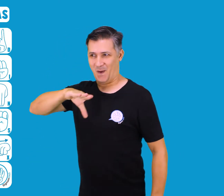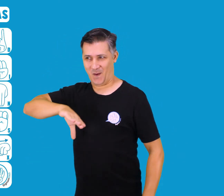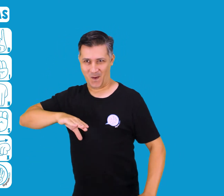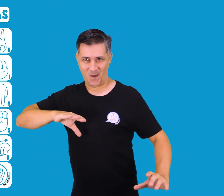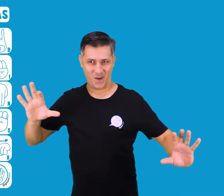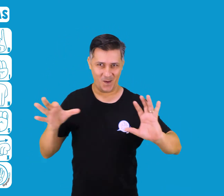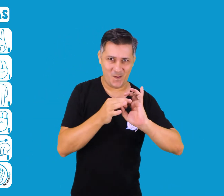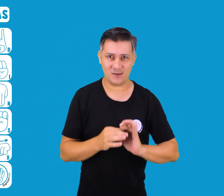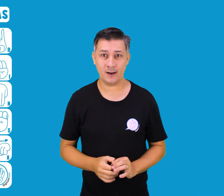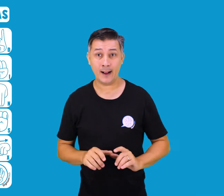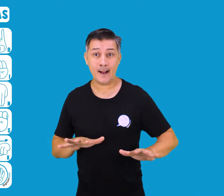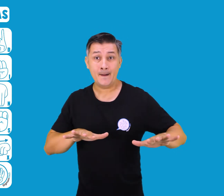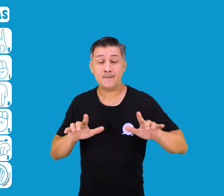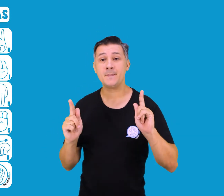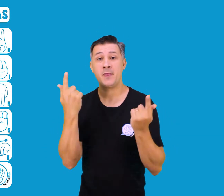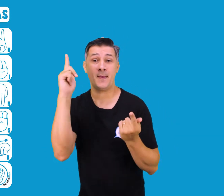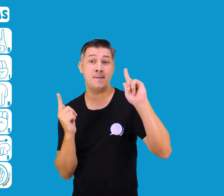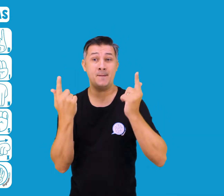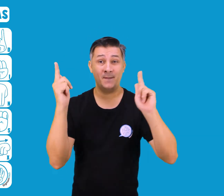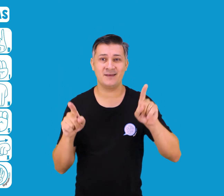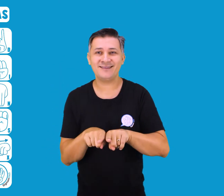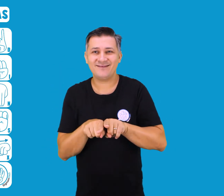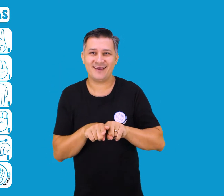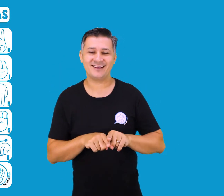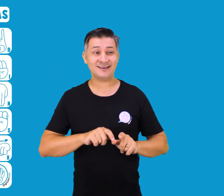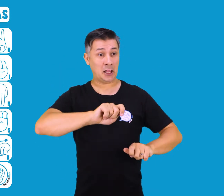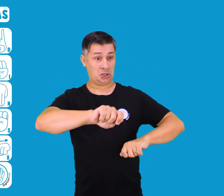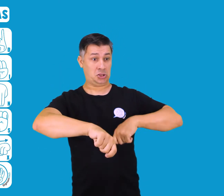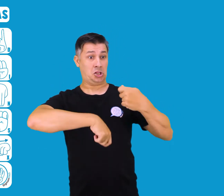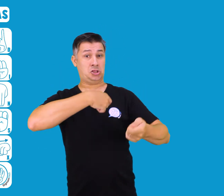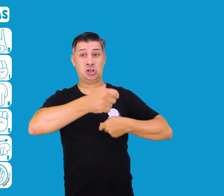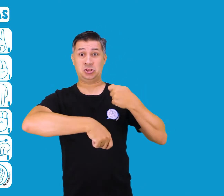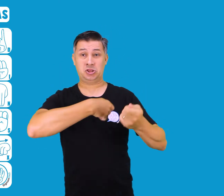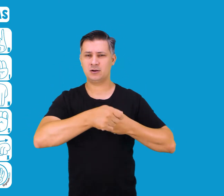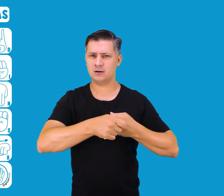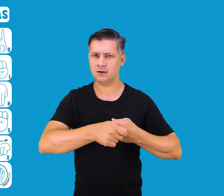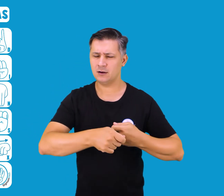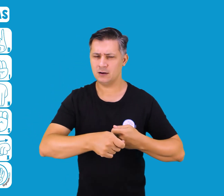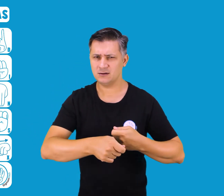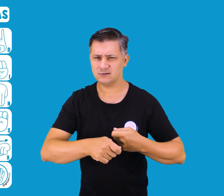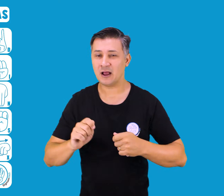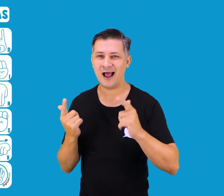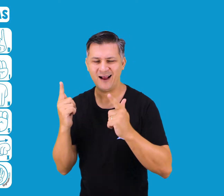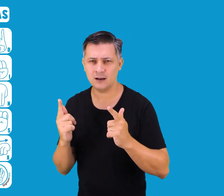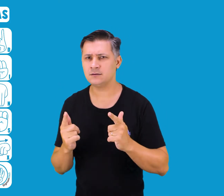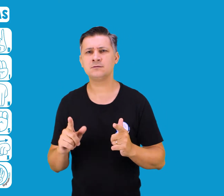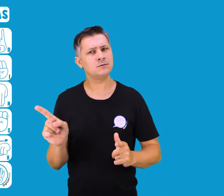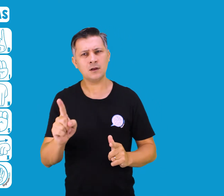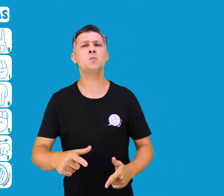Libras. Ela não é uma cópia do português, não é mímica, não é um conjunto aleatório